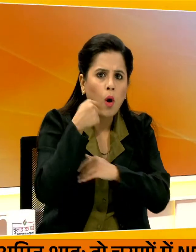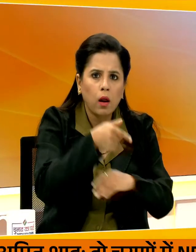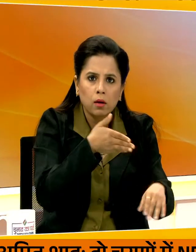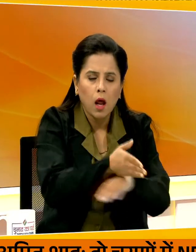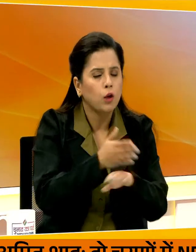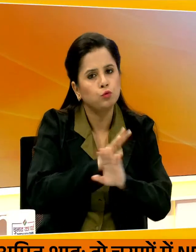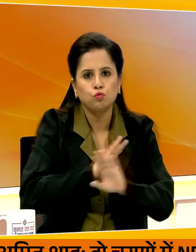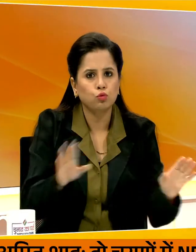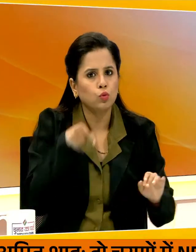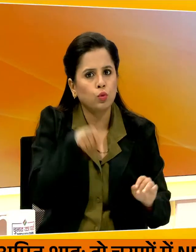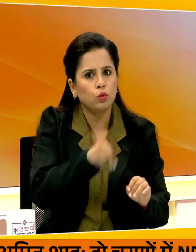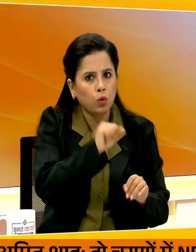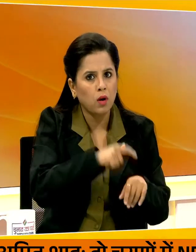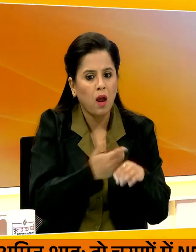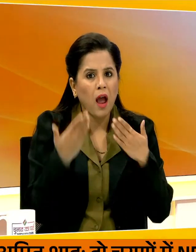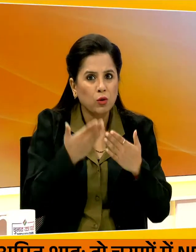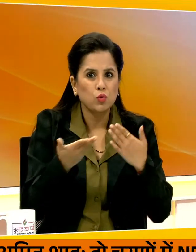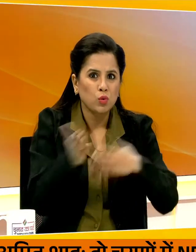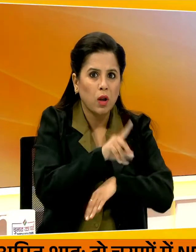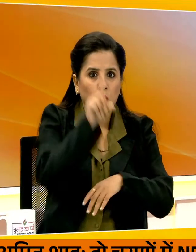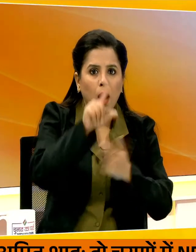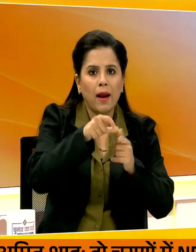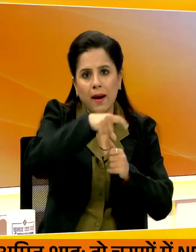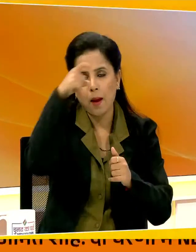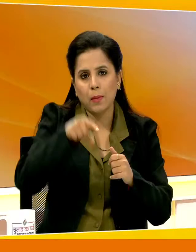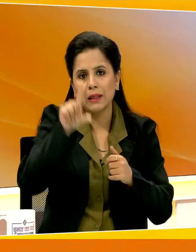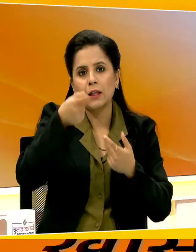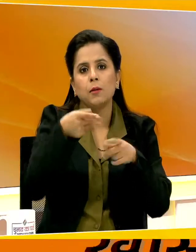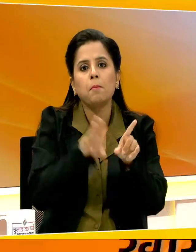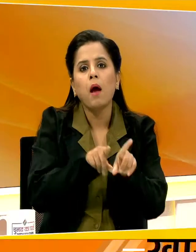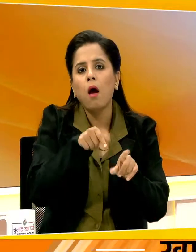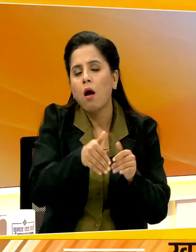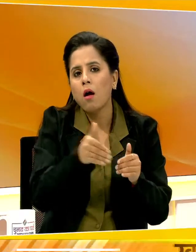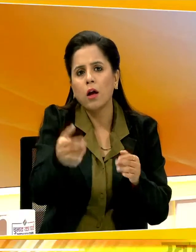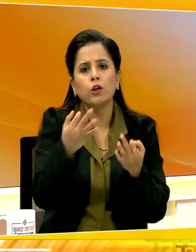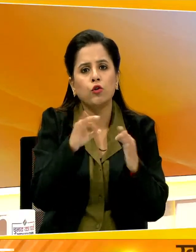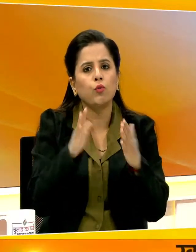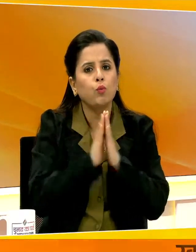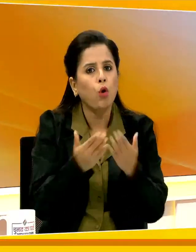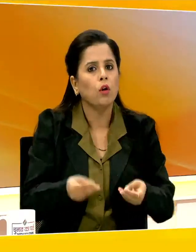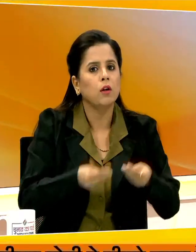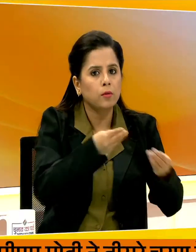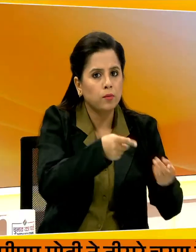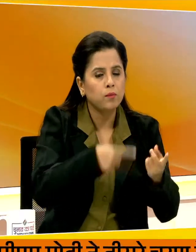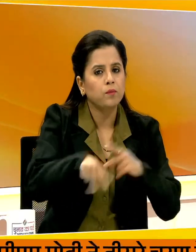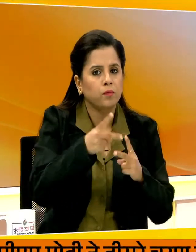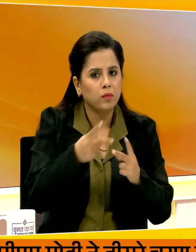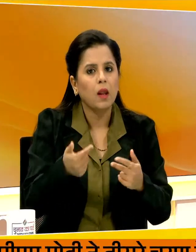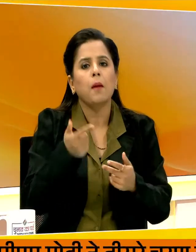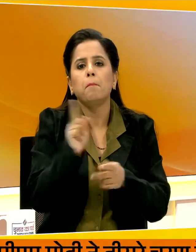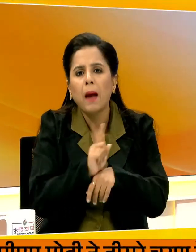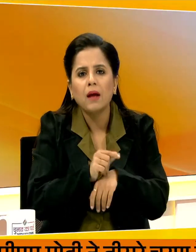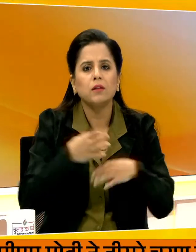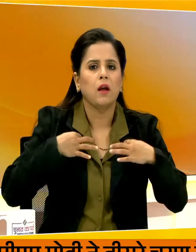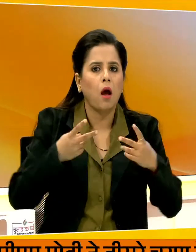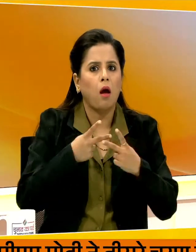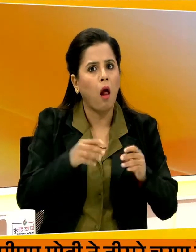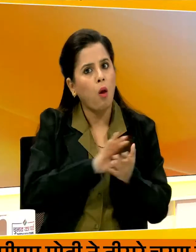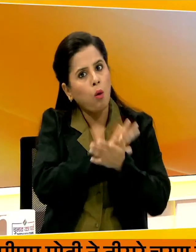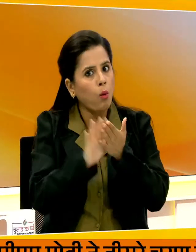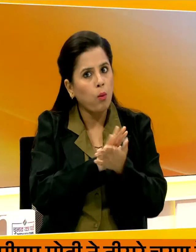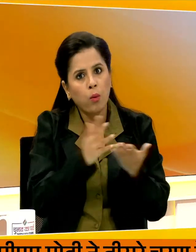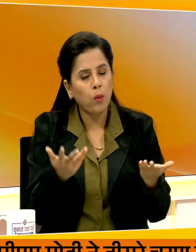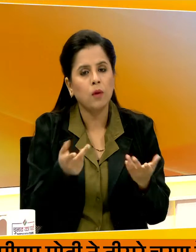होगा और उन्हें सत्र के पहले चरण यानी 1 अप्रैल से 10 मई तक निःशुल्क पाठ्य पुस्तकें, लेखन सामग्री और यूनिफॉर्म के बिना ही रहना